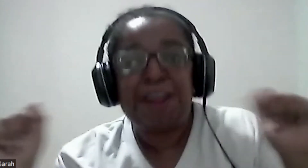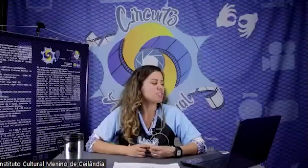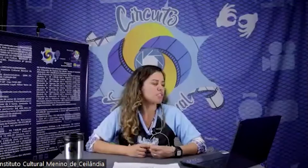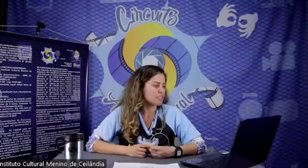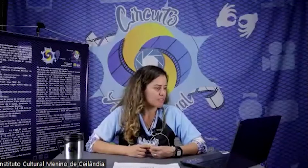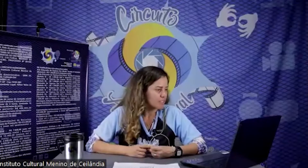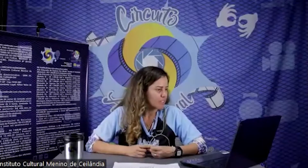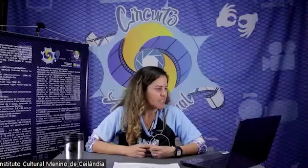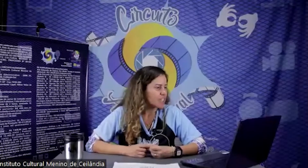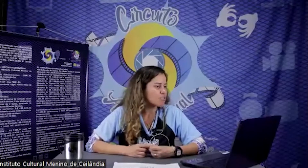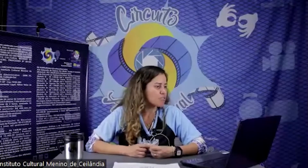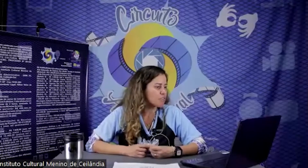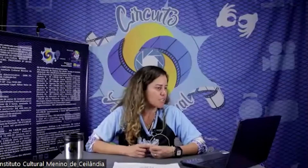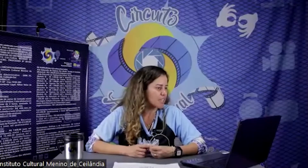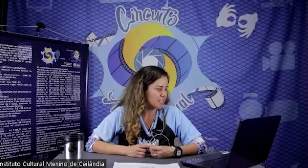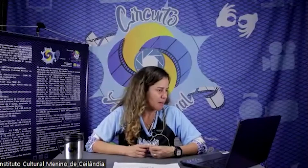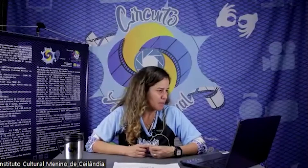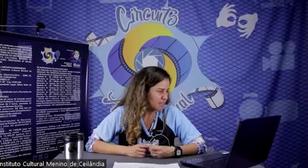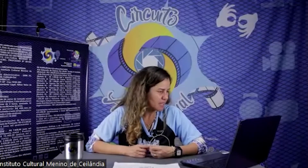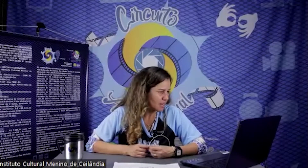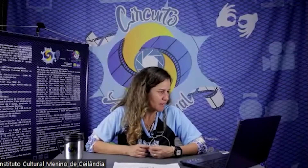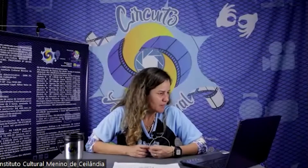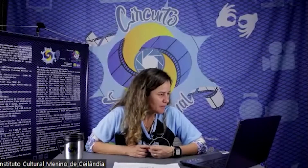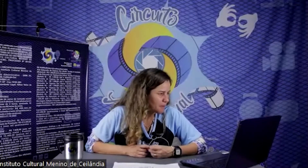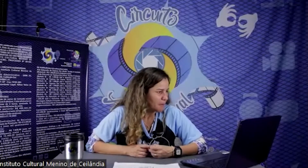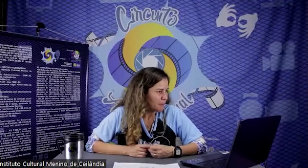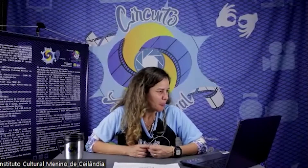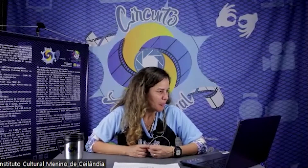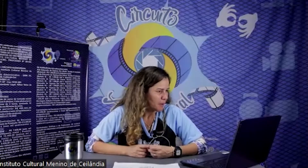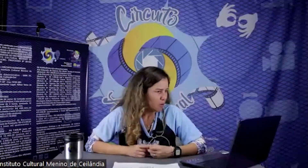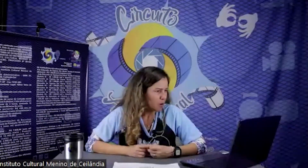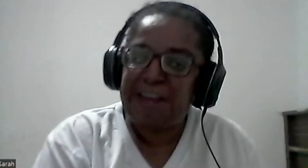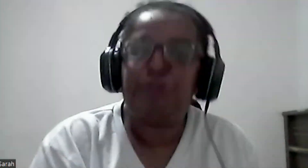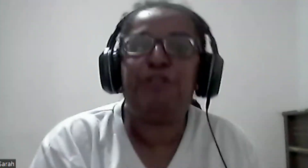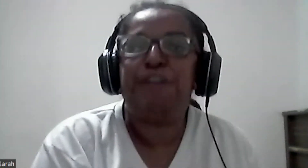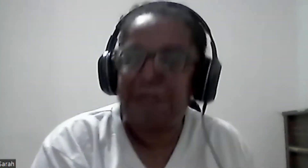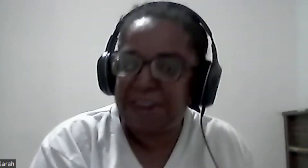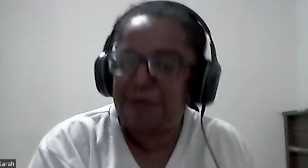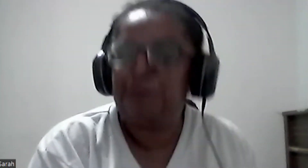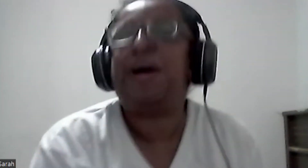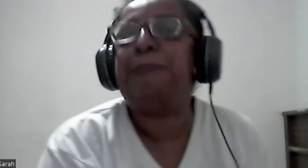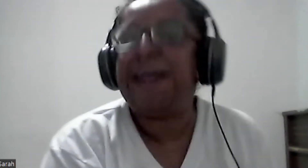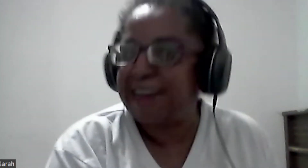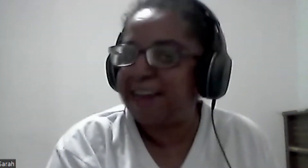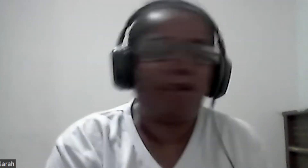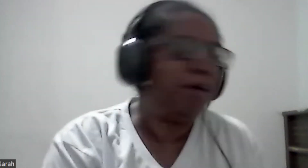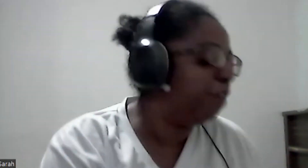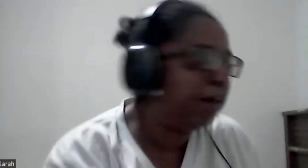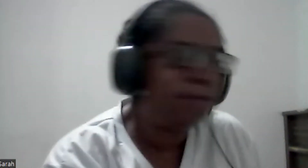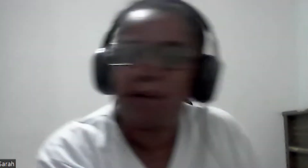despertou. Entendi. E Deus e Entendeu? você que sabem, né, Sara? Isso, só eu que Como sei o foi? sofrimento. A batalha não é de dia para a